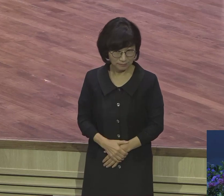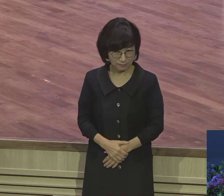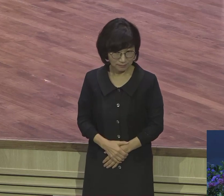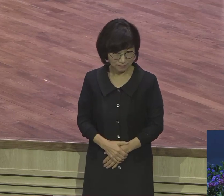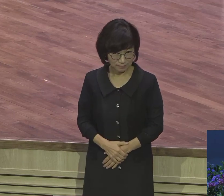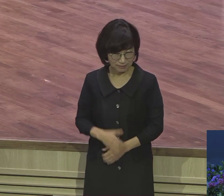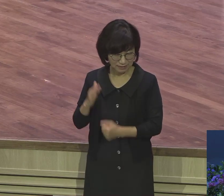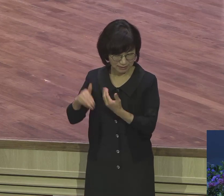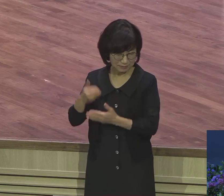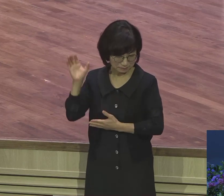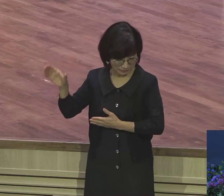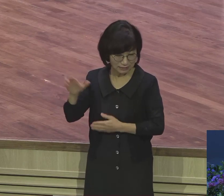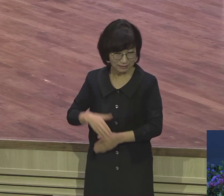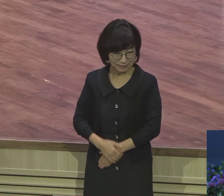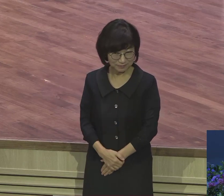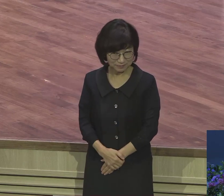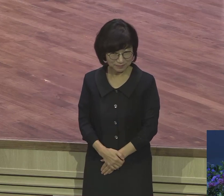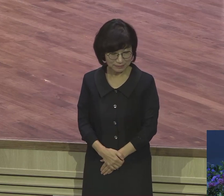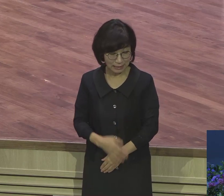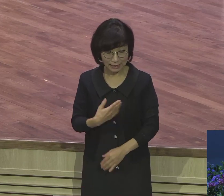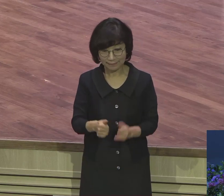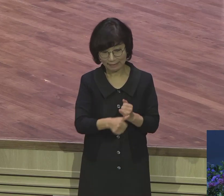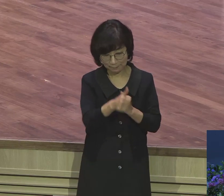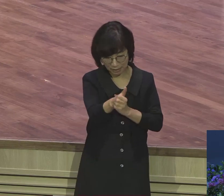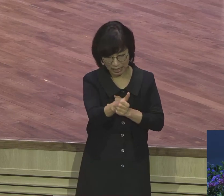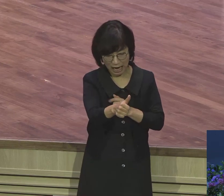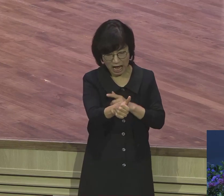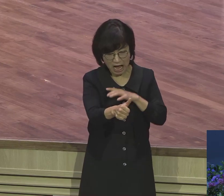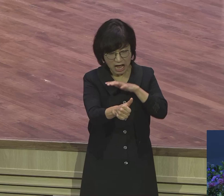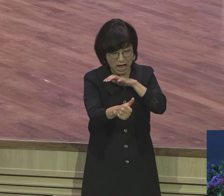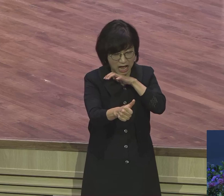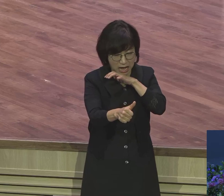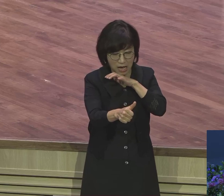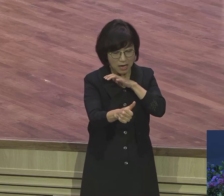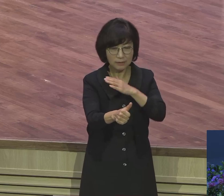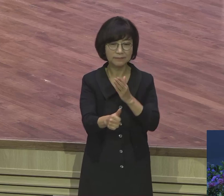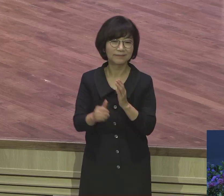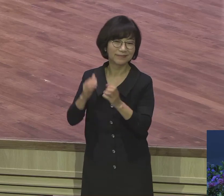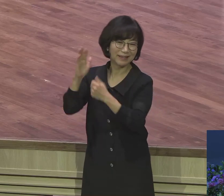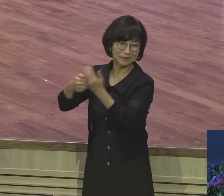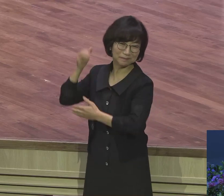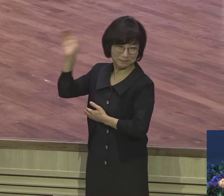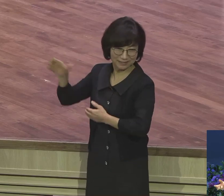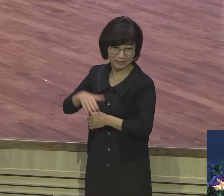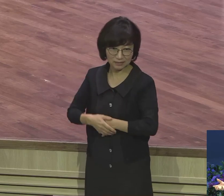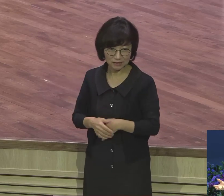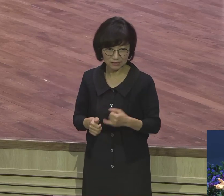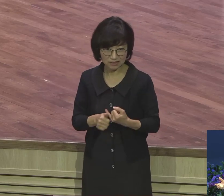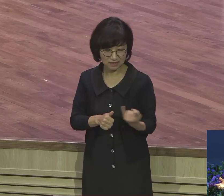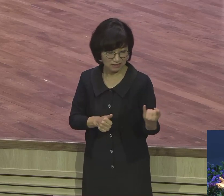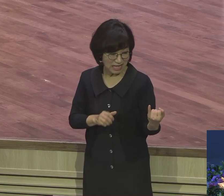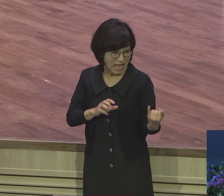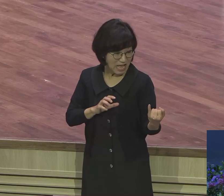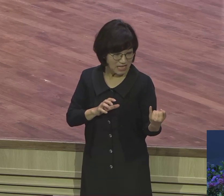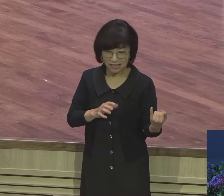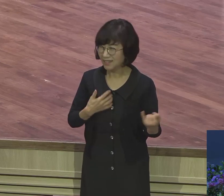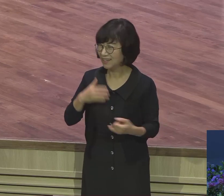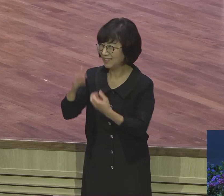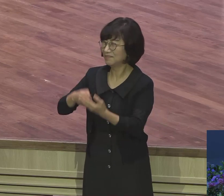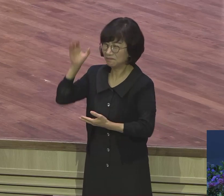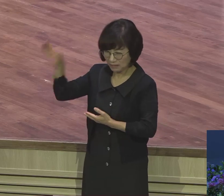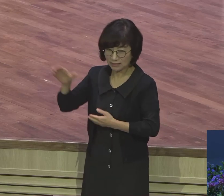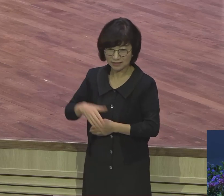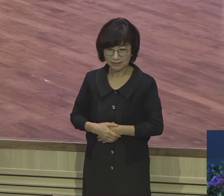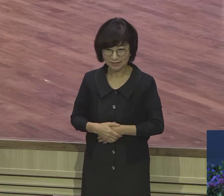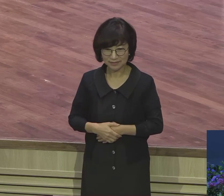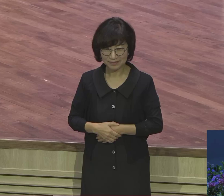하나님 절대 죽음 믿고 남편도 맡기고 아내도 맡기시기 바랍니다. 내가 사는 사람 하나를 할 게 없다니까요. 나는 기도